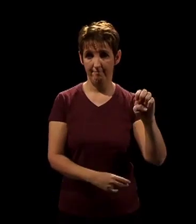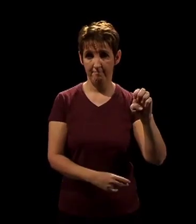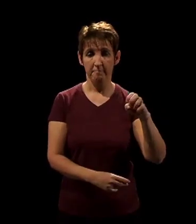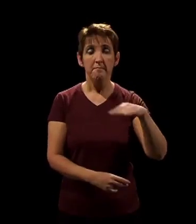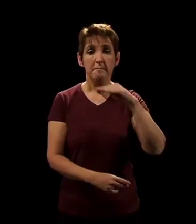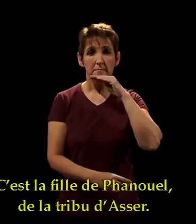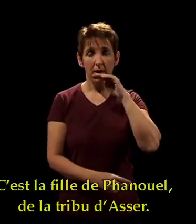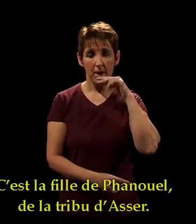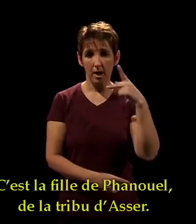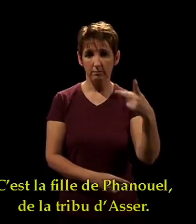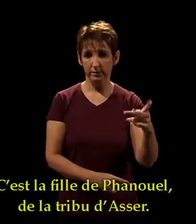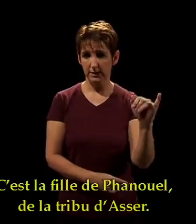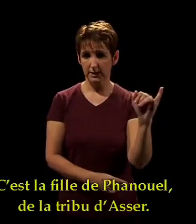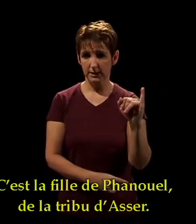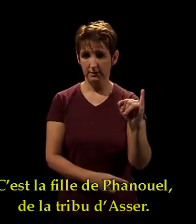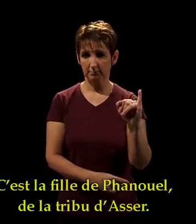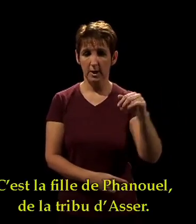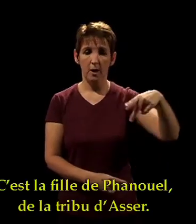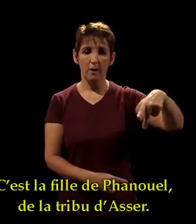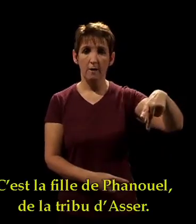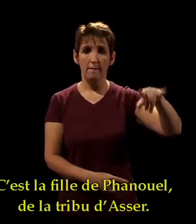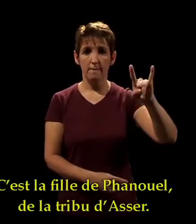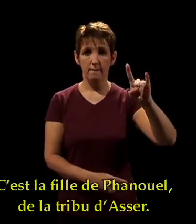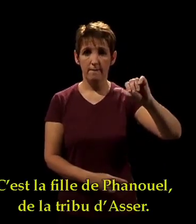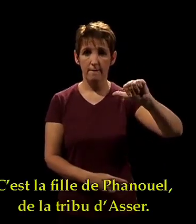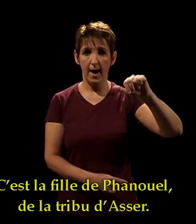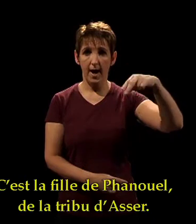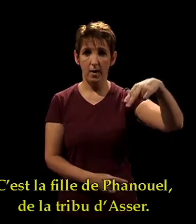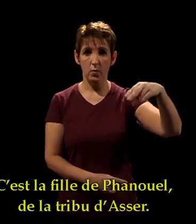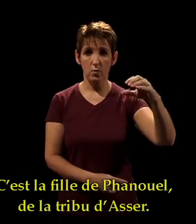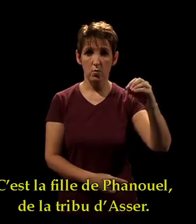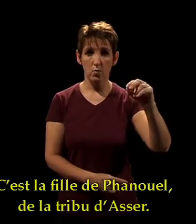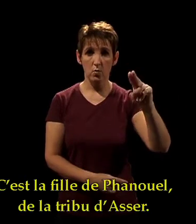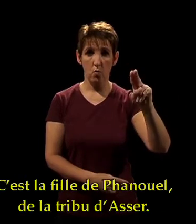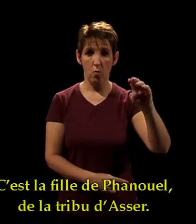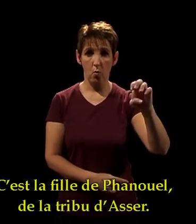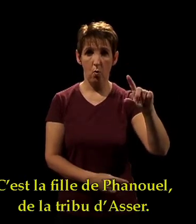Anne c'est la fille de fanouel de la tribu